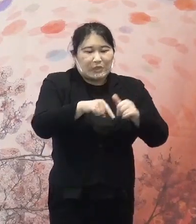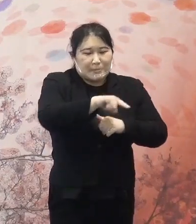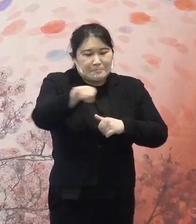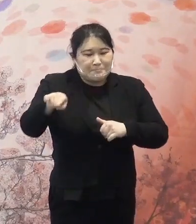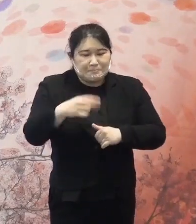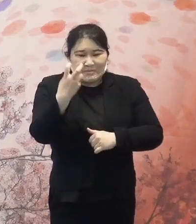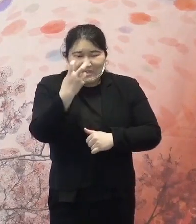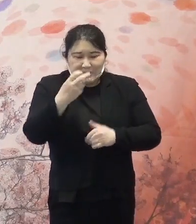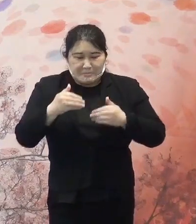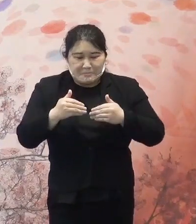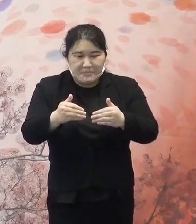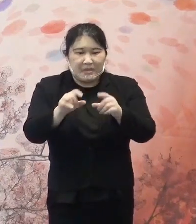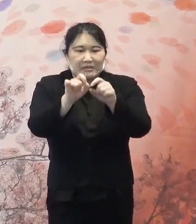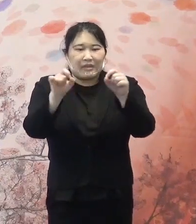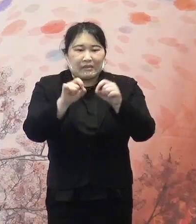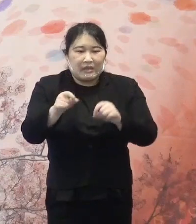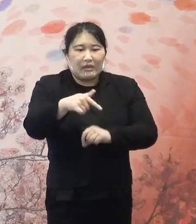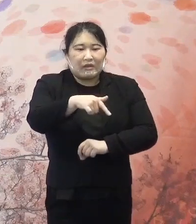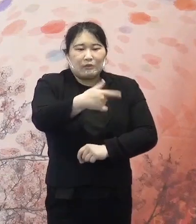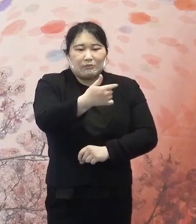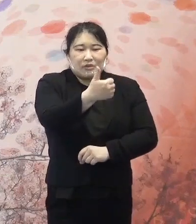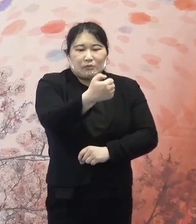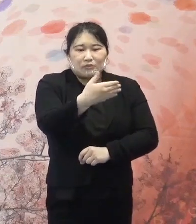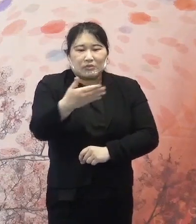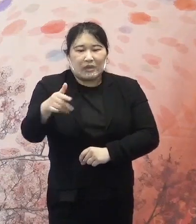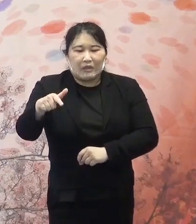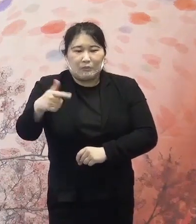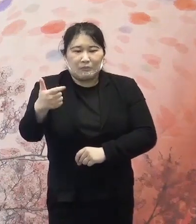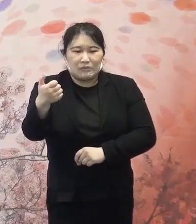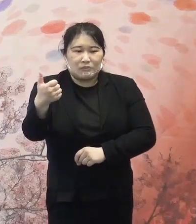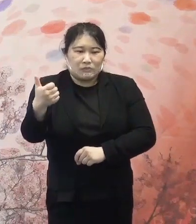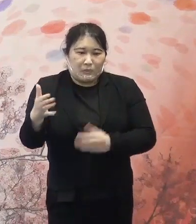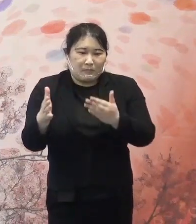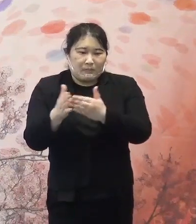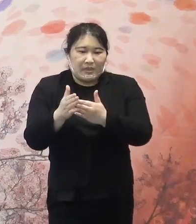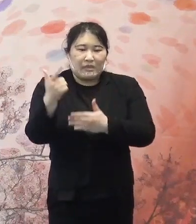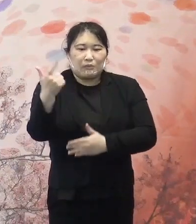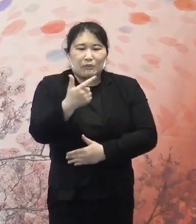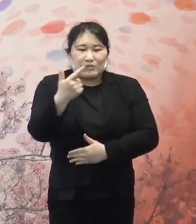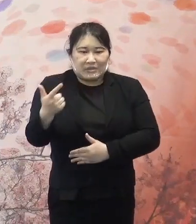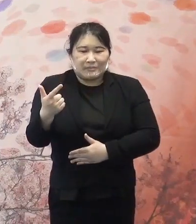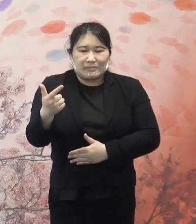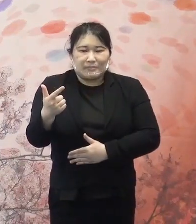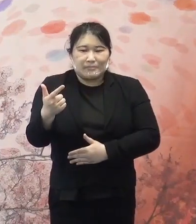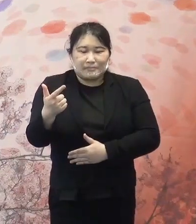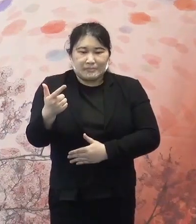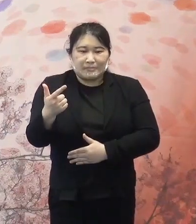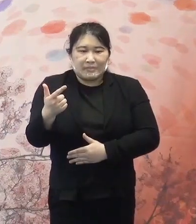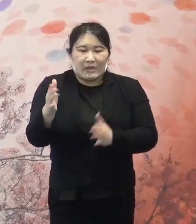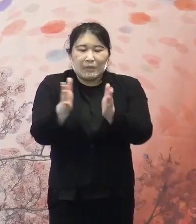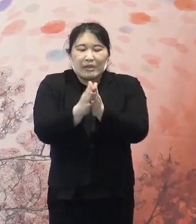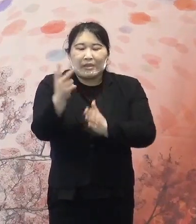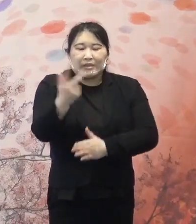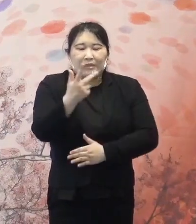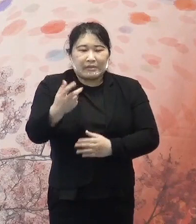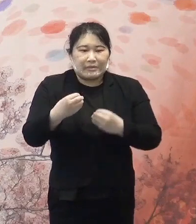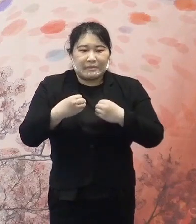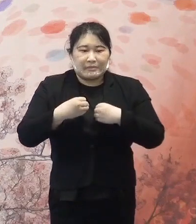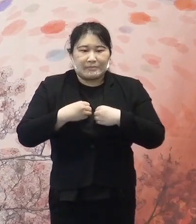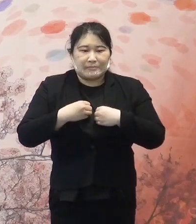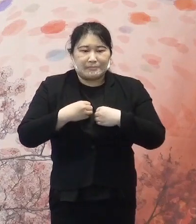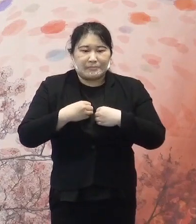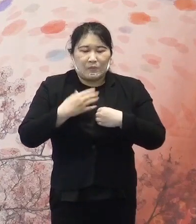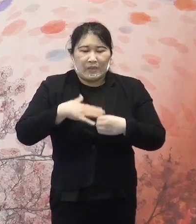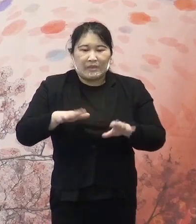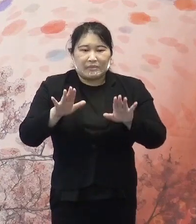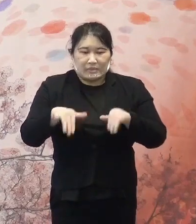、650から655例目まで都合6人合わせて7人ということになりますが、の発症を確認しましたので